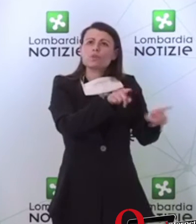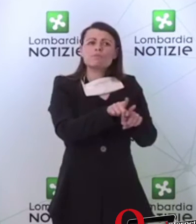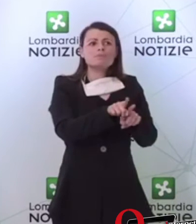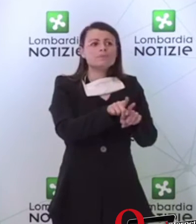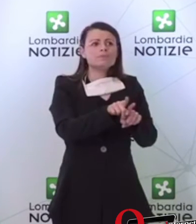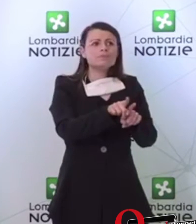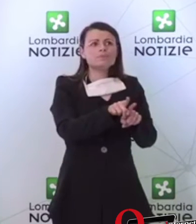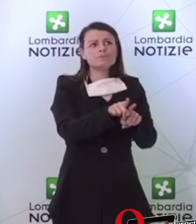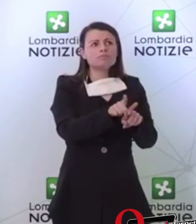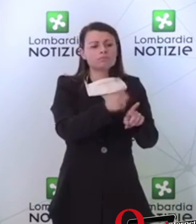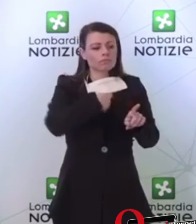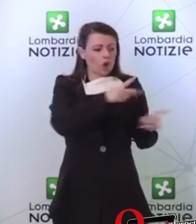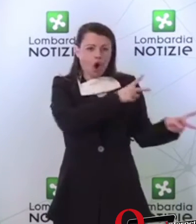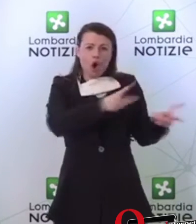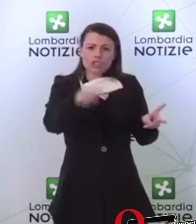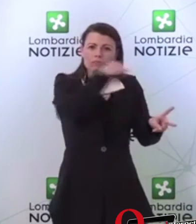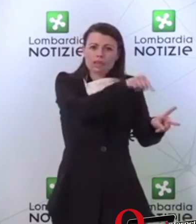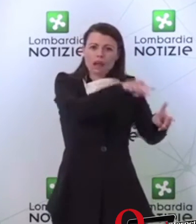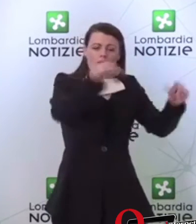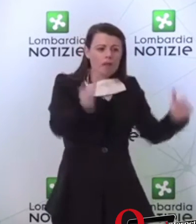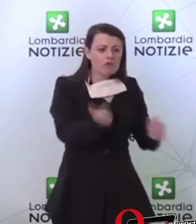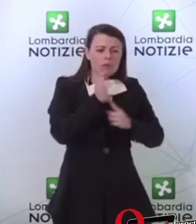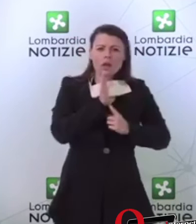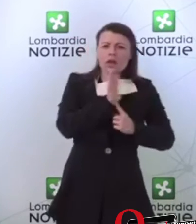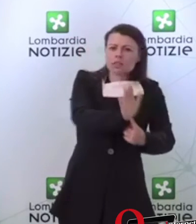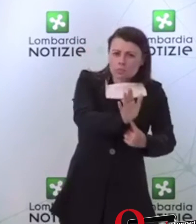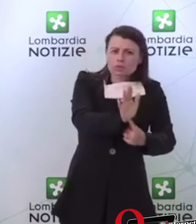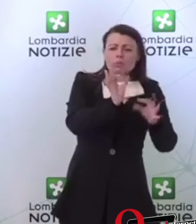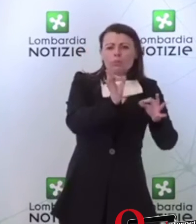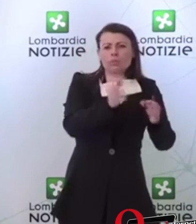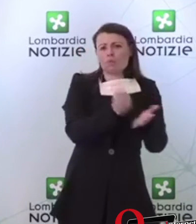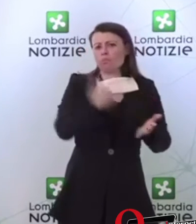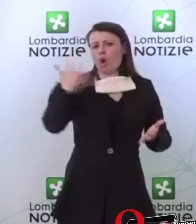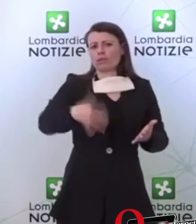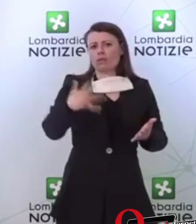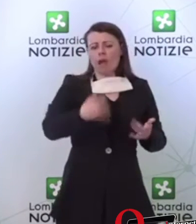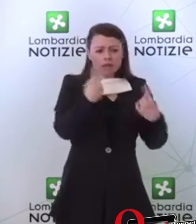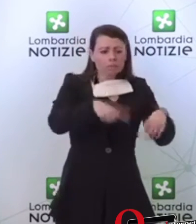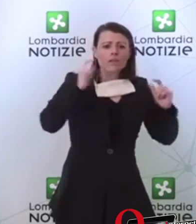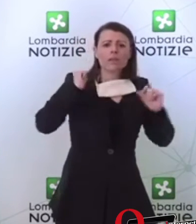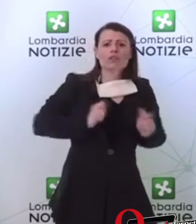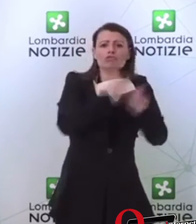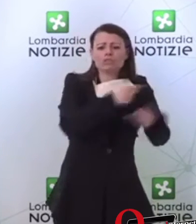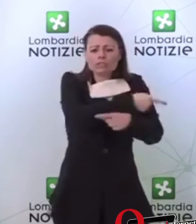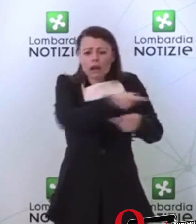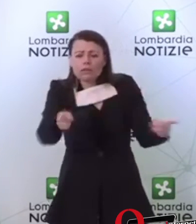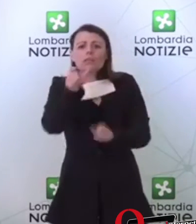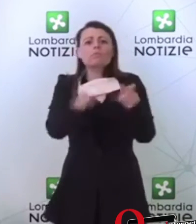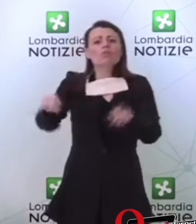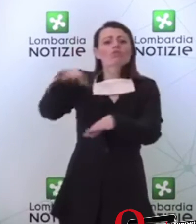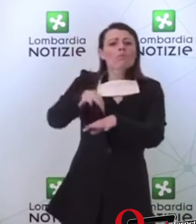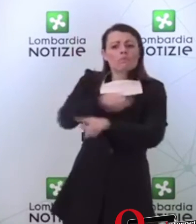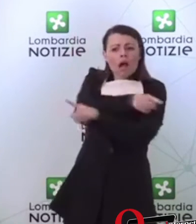viene data con questo ospedale ai nostri cittadini, ai malati, a quelle persone che